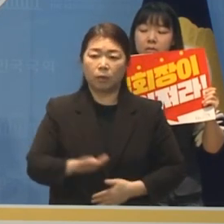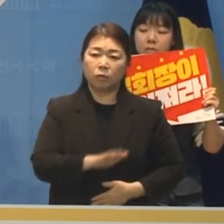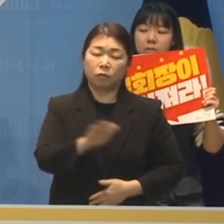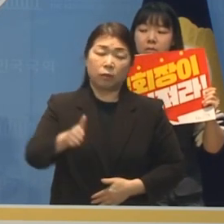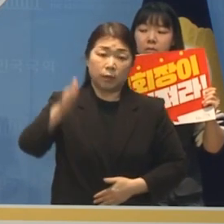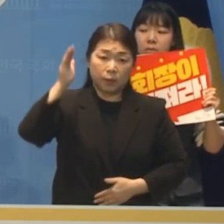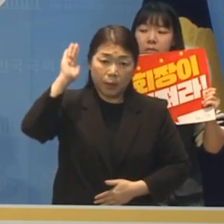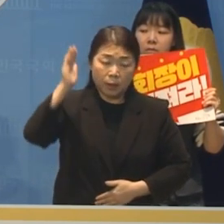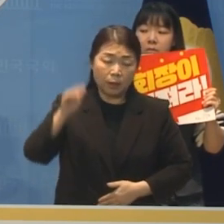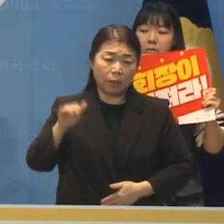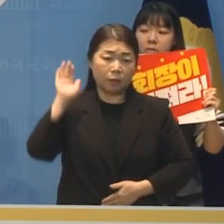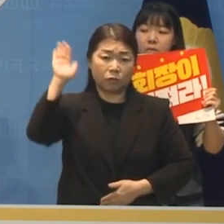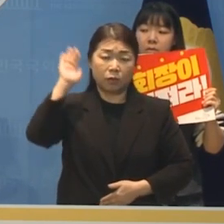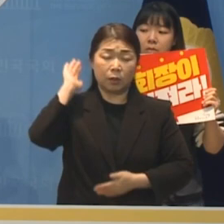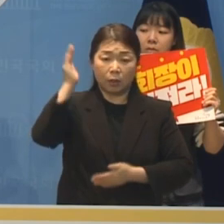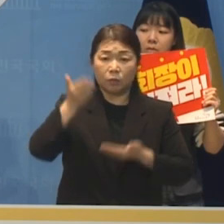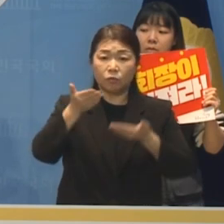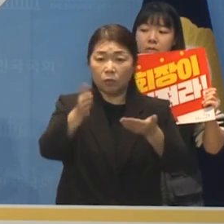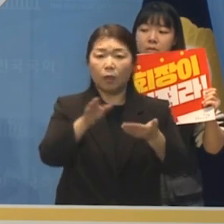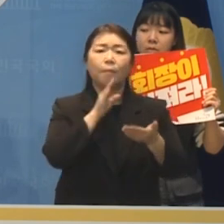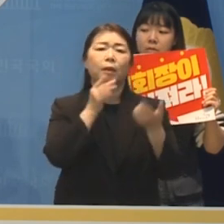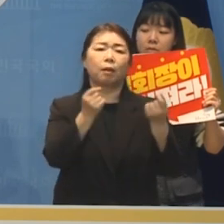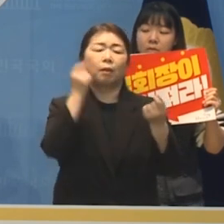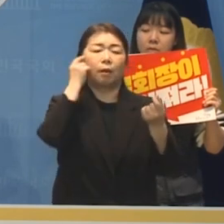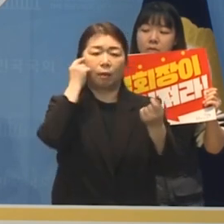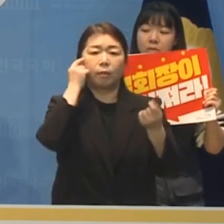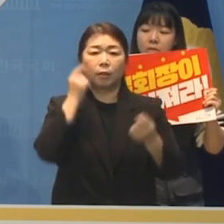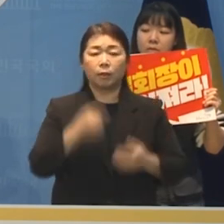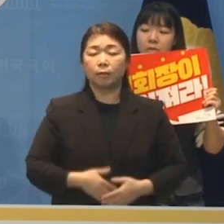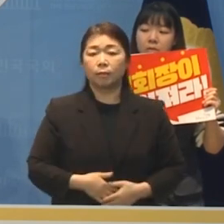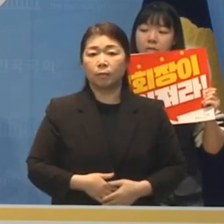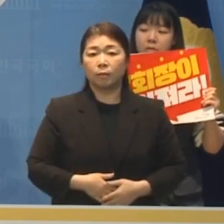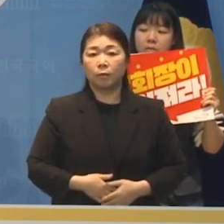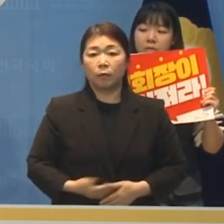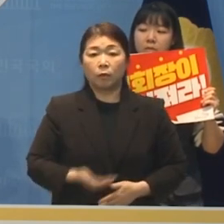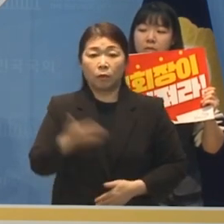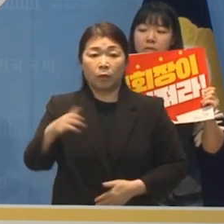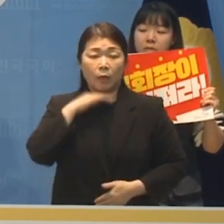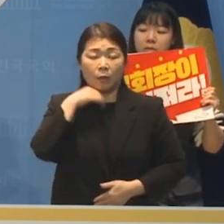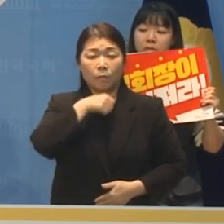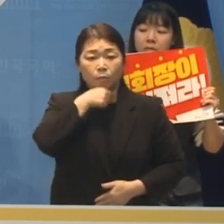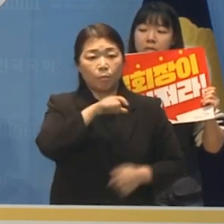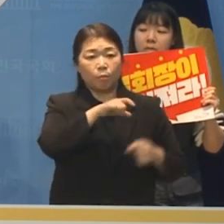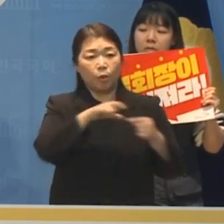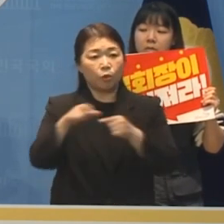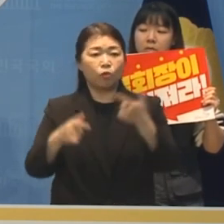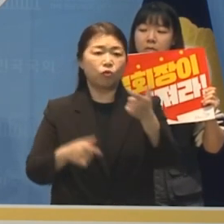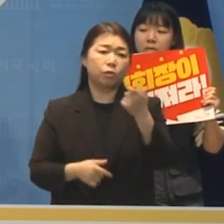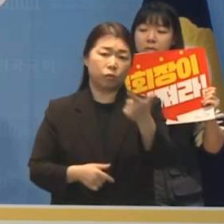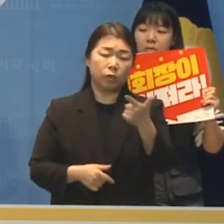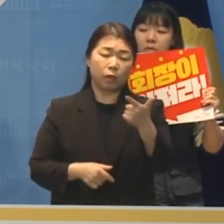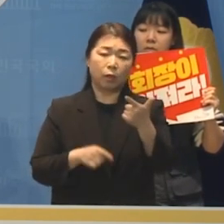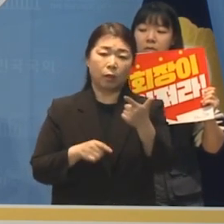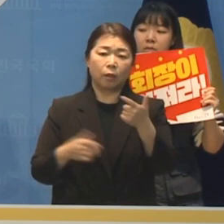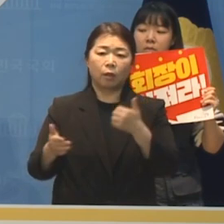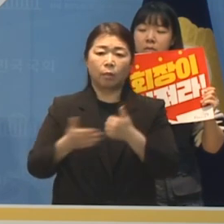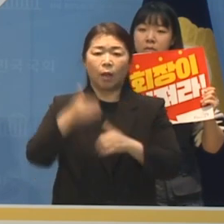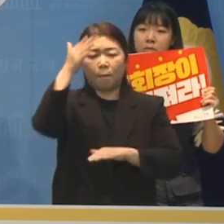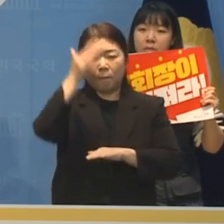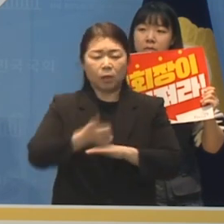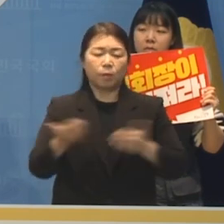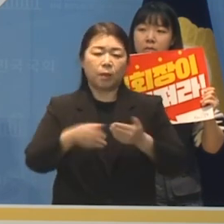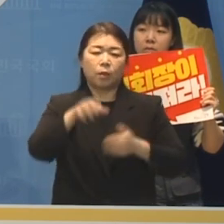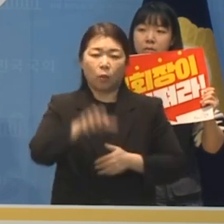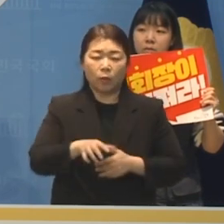외침이 옳다는 생각을 하게 됩니다. 평균 나이 66살인 우리는 이곳이 마지막 일터라는 생각으로